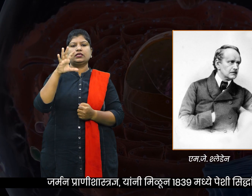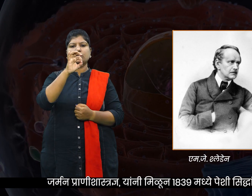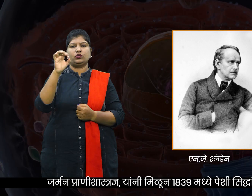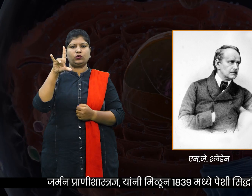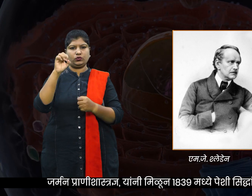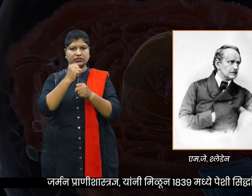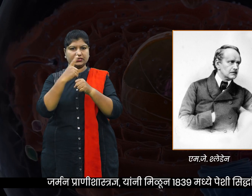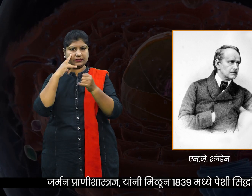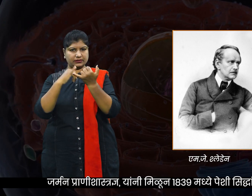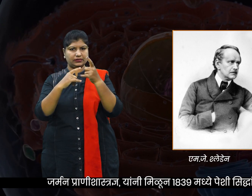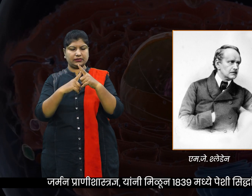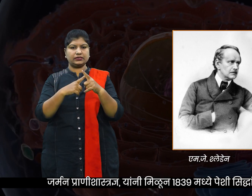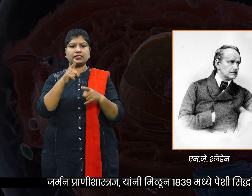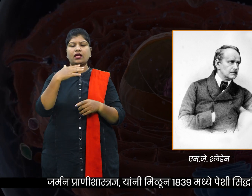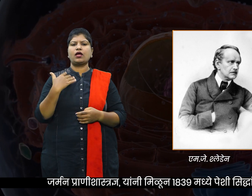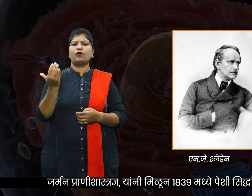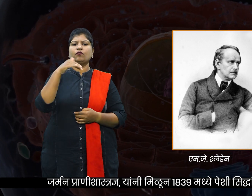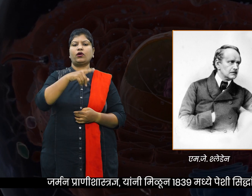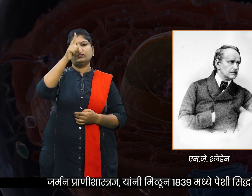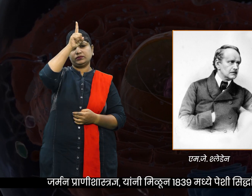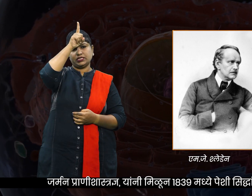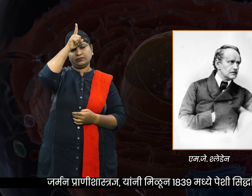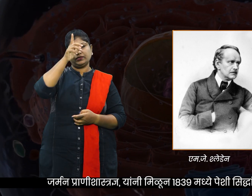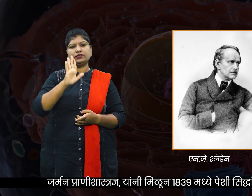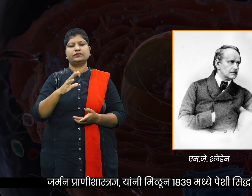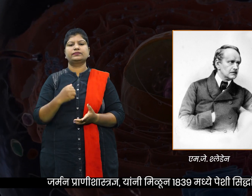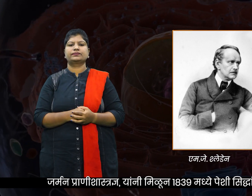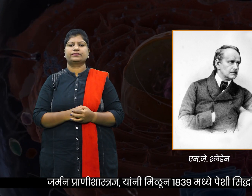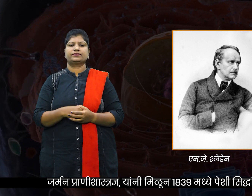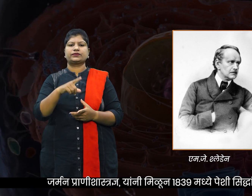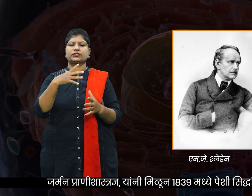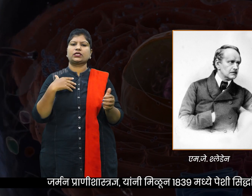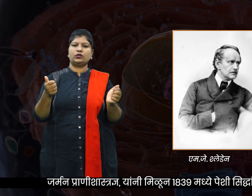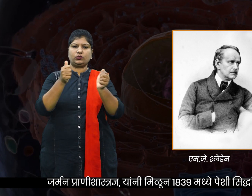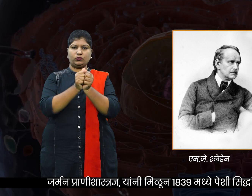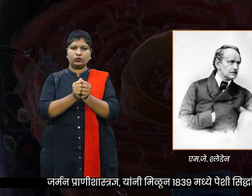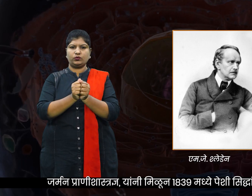मिळून 1839 मध्ये पेशी सिद्धांत समोर मांडला.